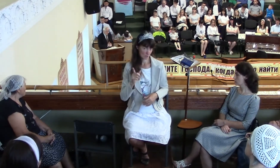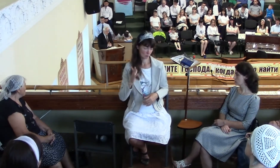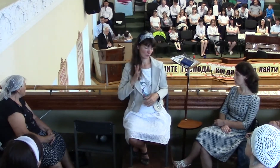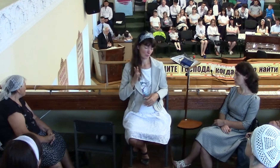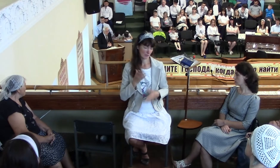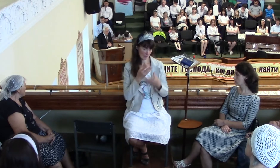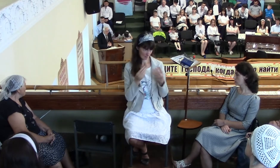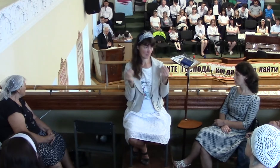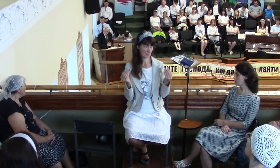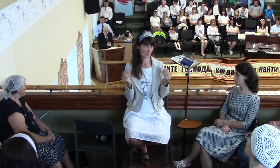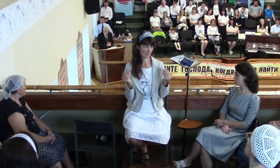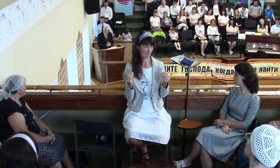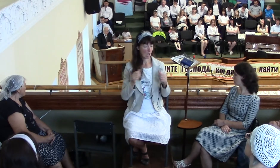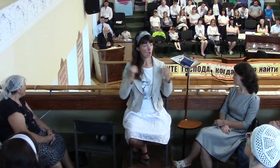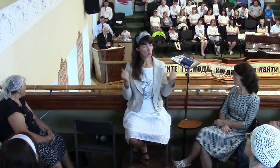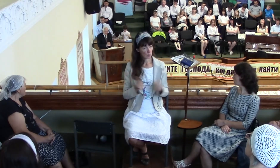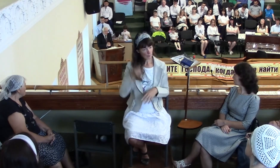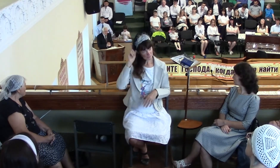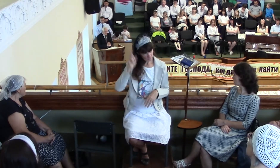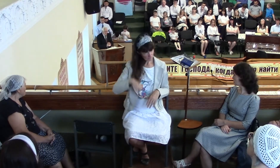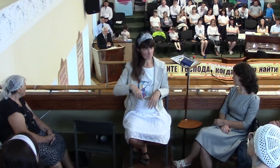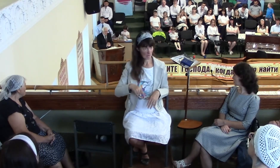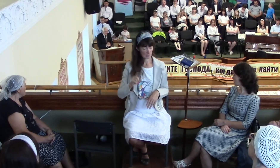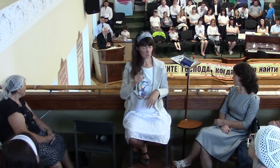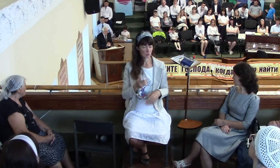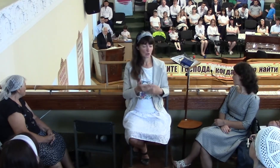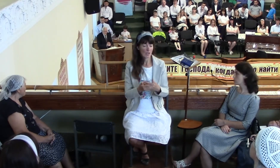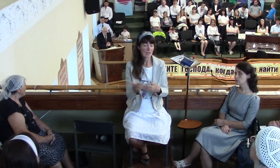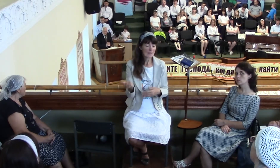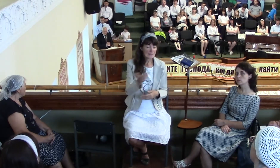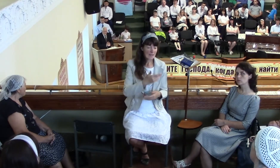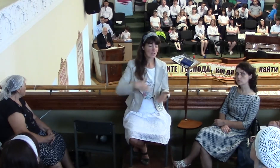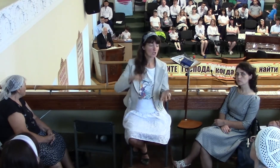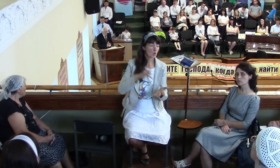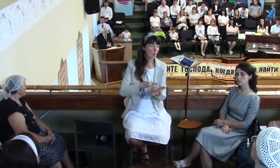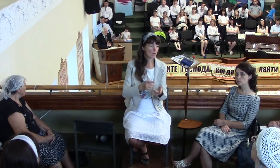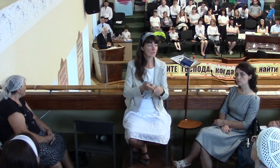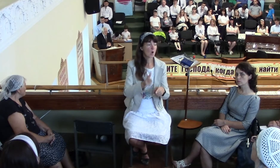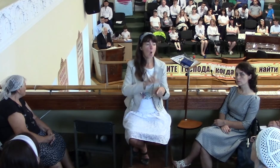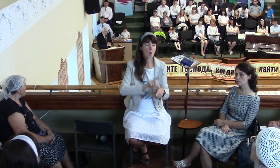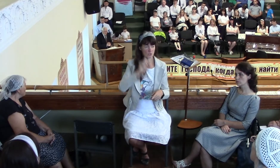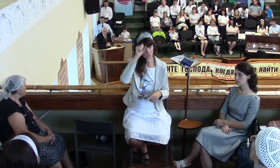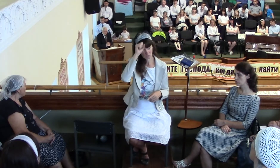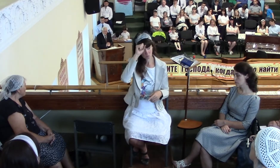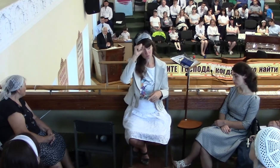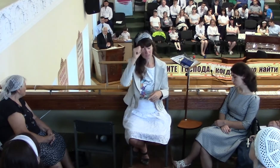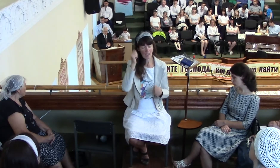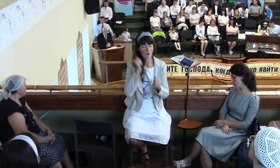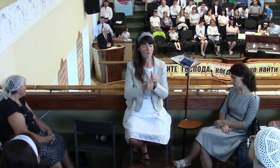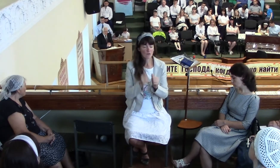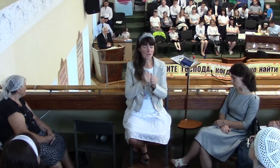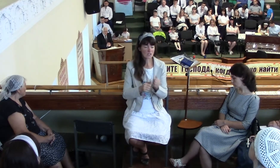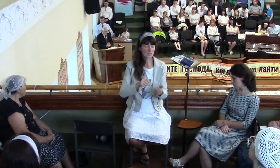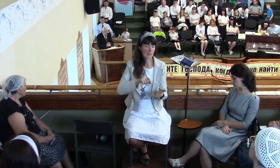греховный. Что в каждом доме столько греха. В каждой квартире столько греха. В каждом заведении